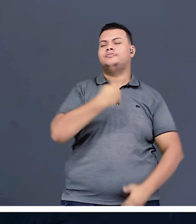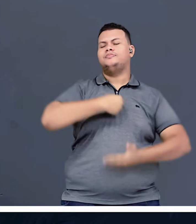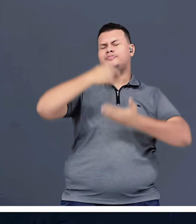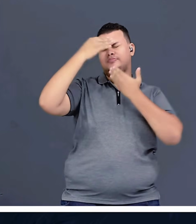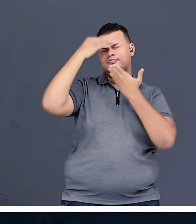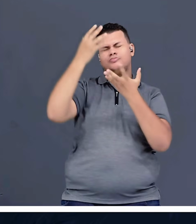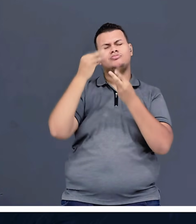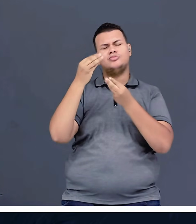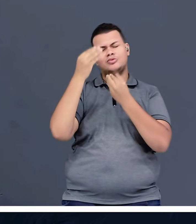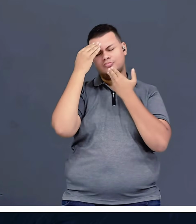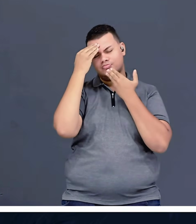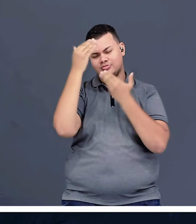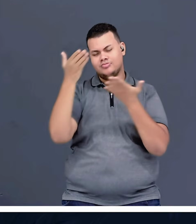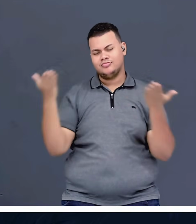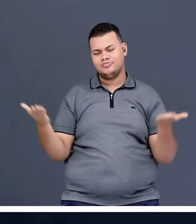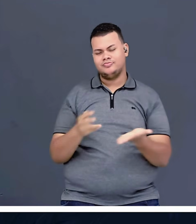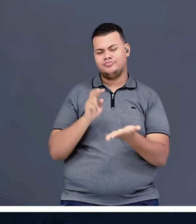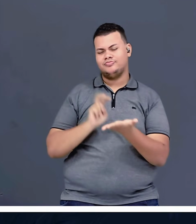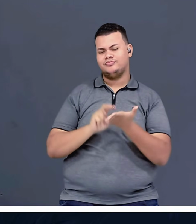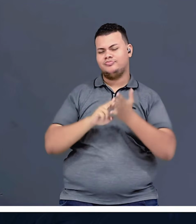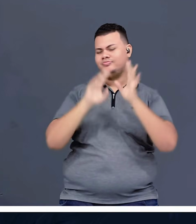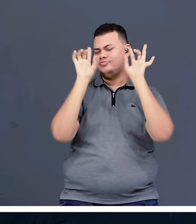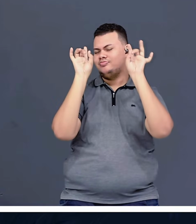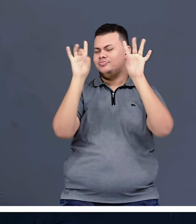agradecemos. Muito obrigado por essa manhã tão especial.